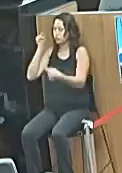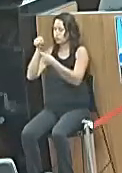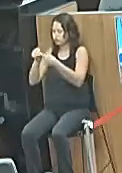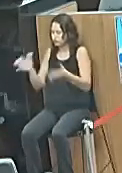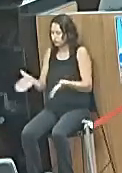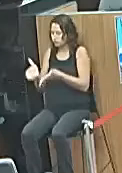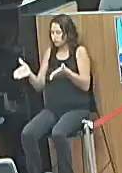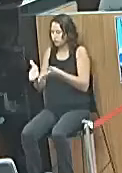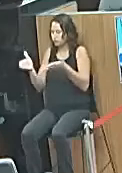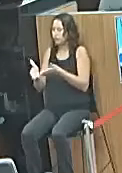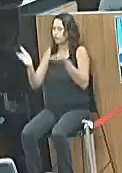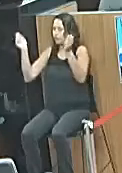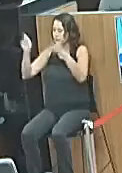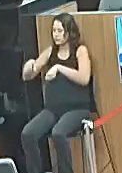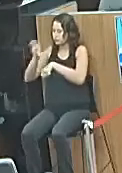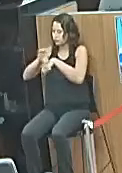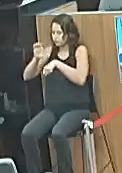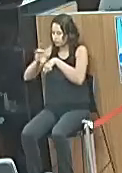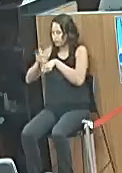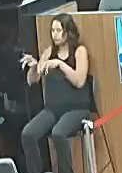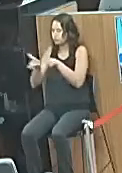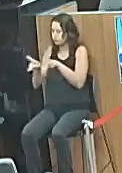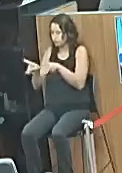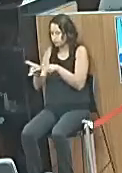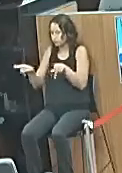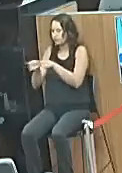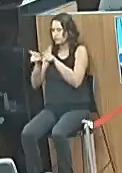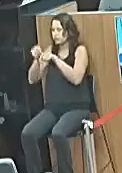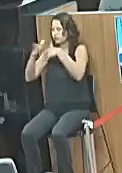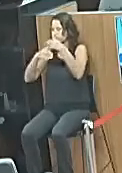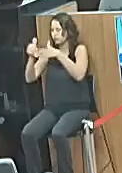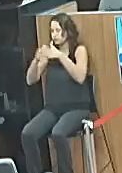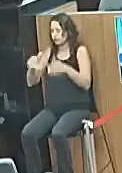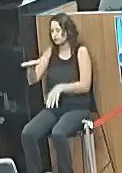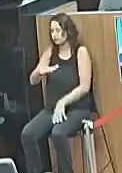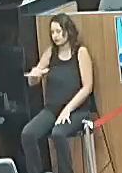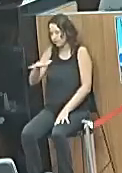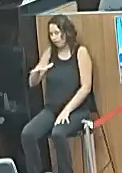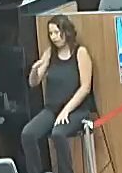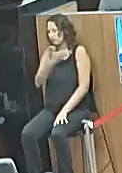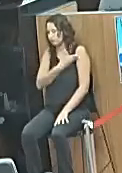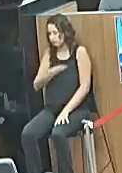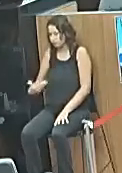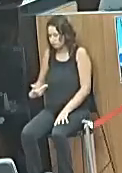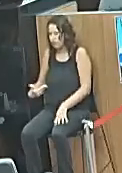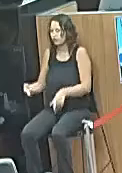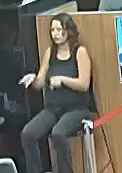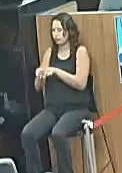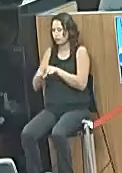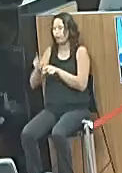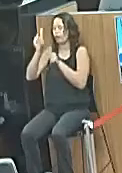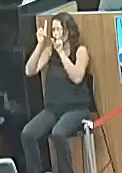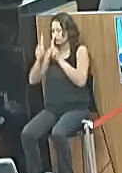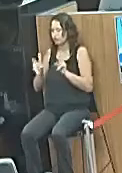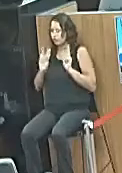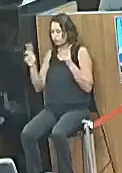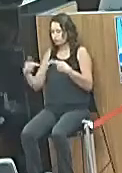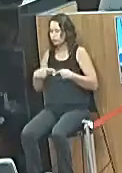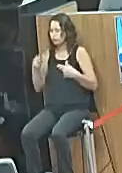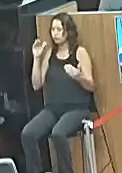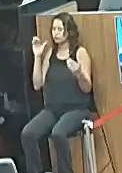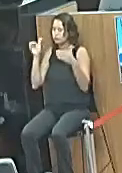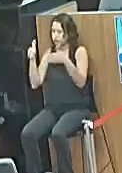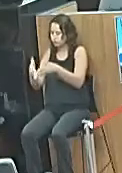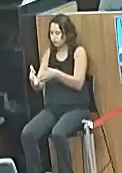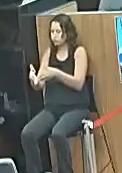a capacitação de professores e profissionais das escolas da rede pública em conteúdos de direitos humanos com foco no combate